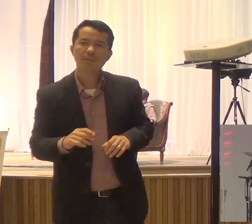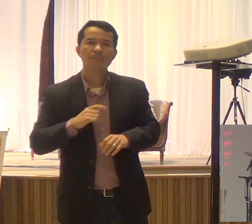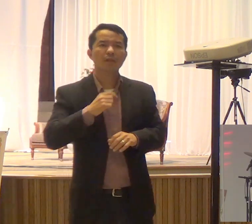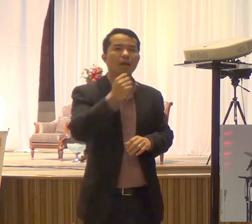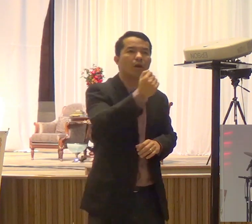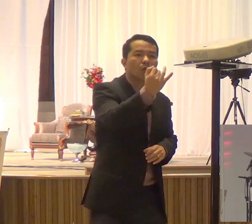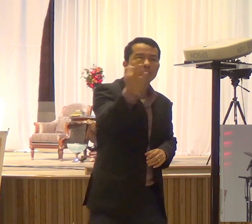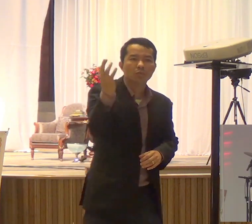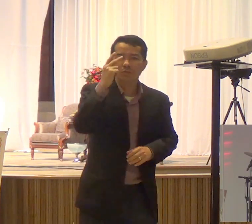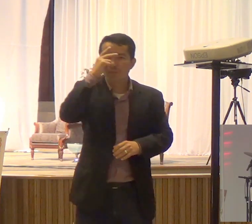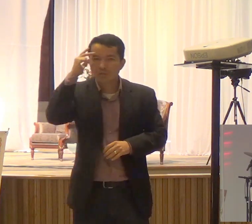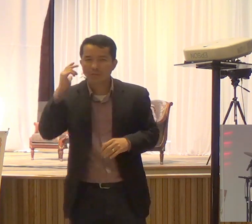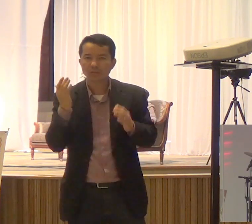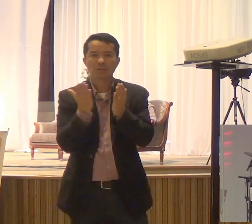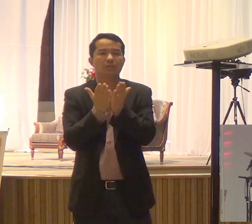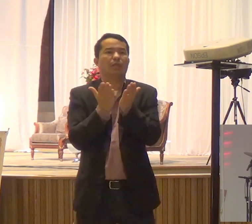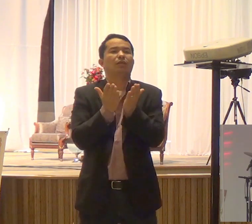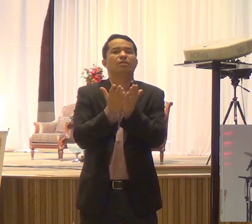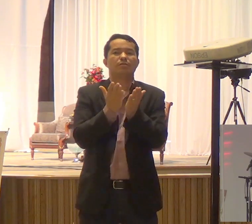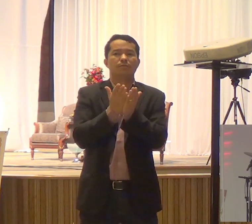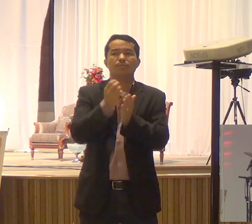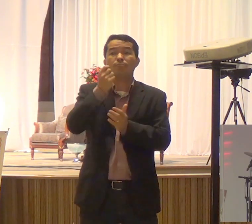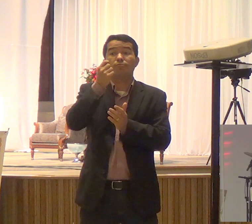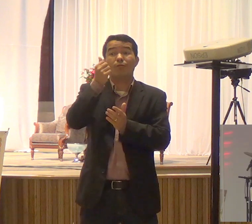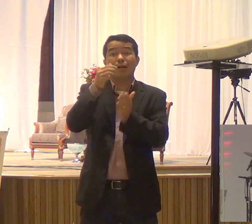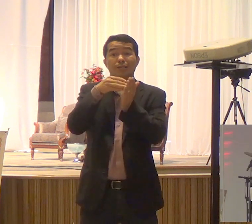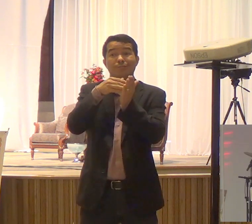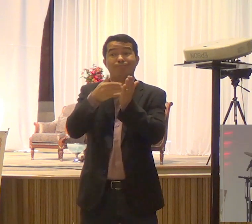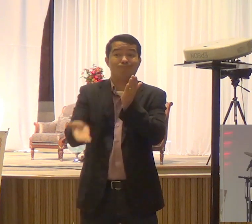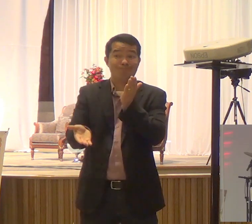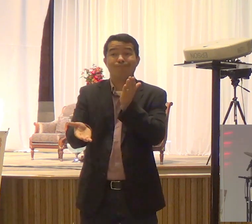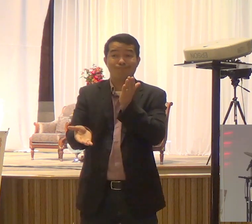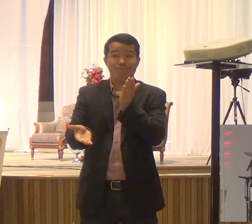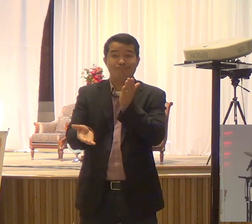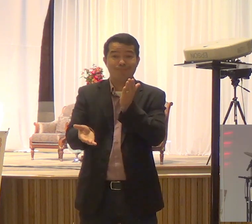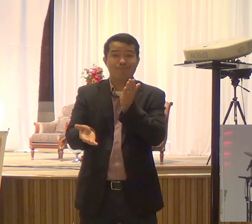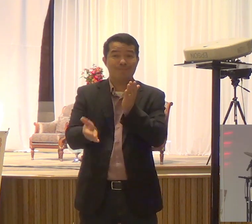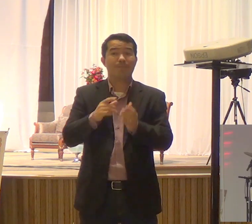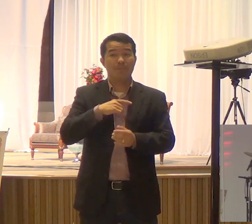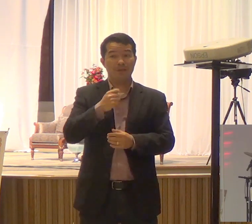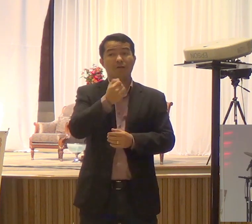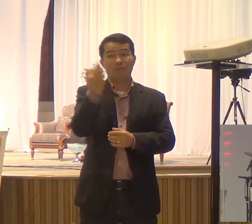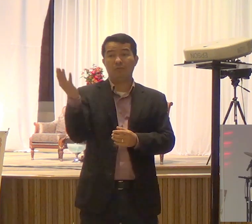alguns crentes vão chegar no céu cheirando queimado. Você já viu aquela ilustração